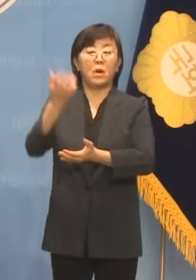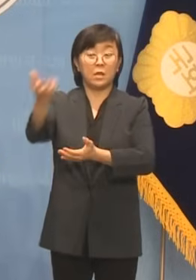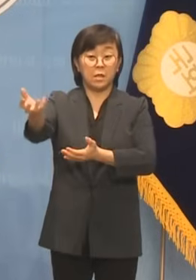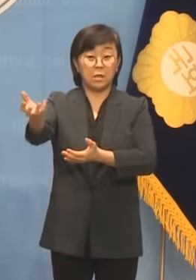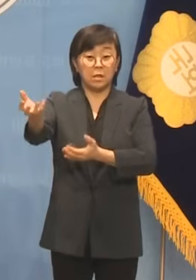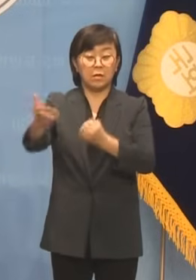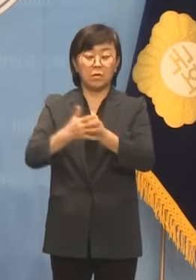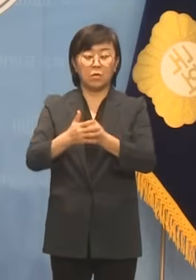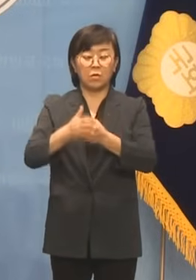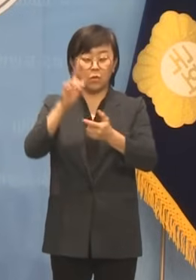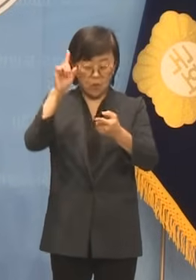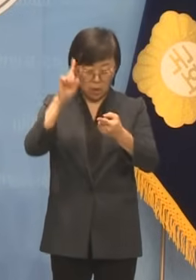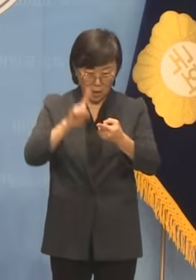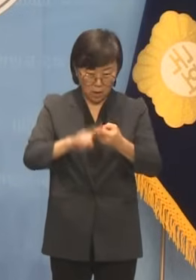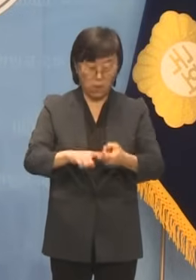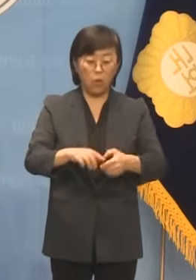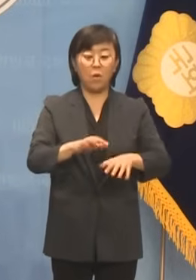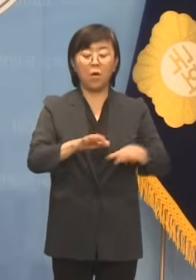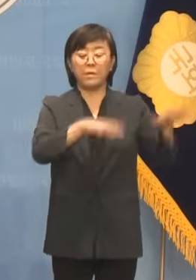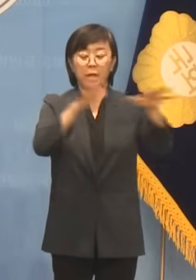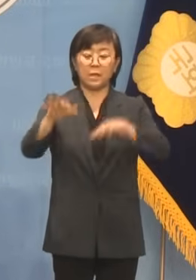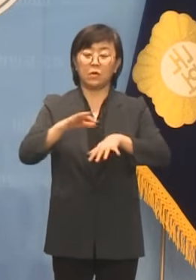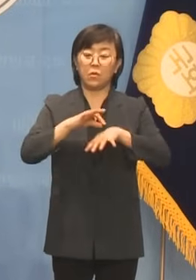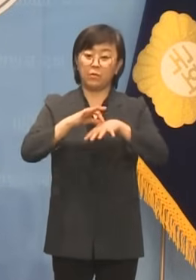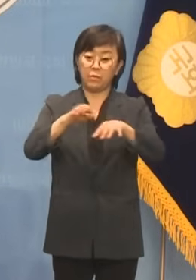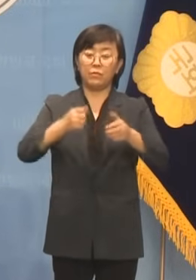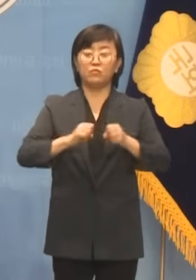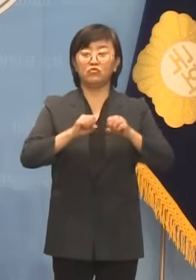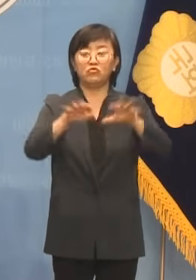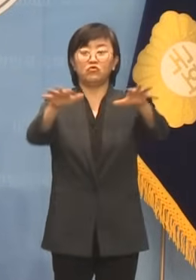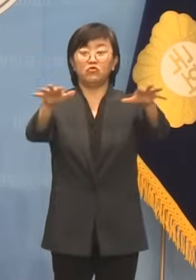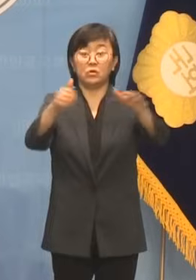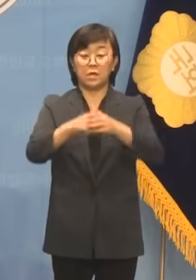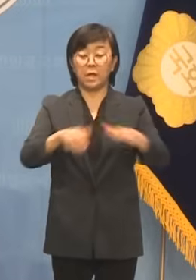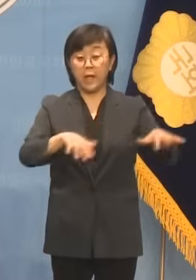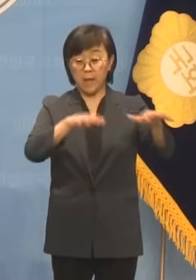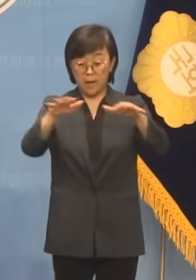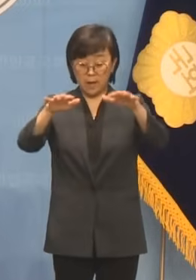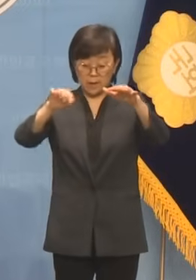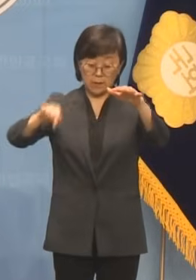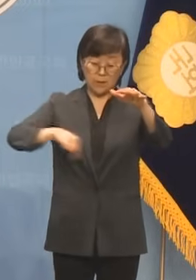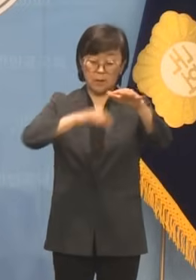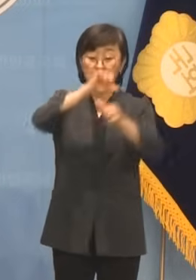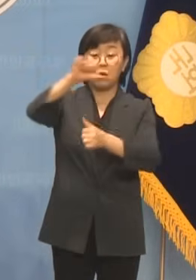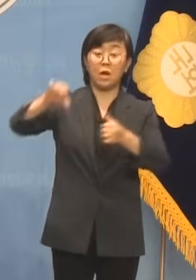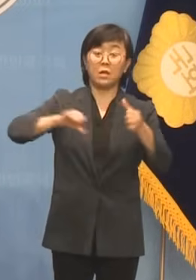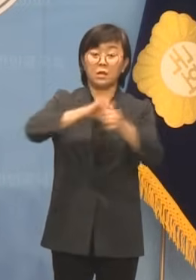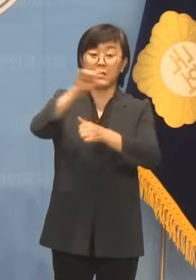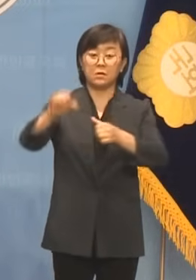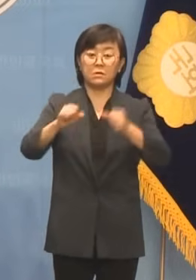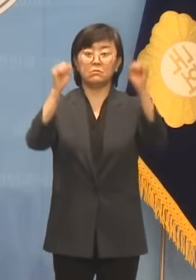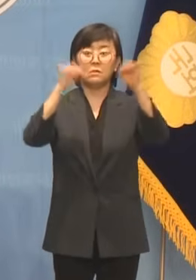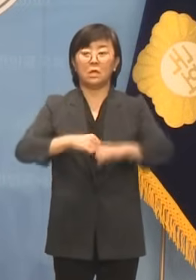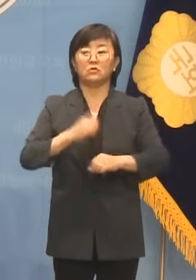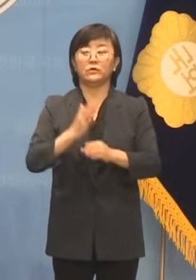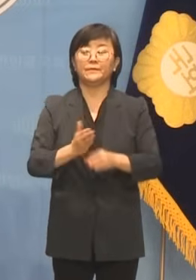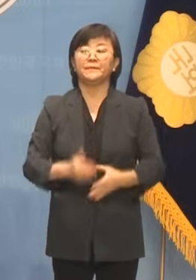결국 고스란히 바다로 흘러나와 전 세계로 퍼지며 해양 생태계를 망가뜨리고 있는